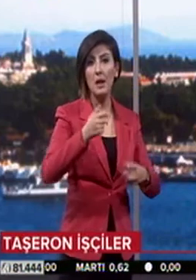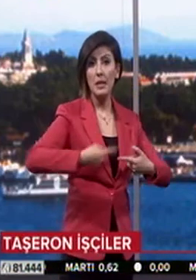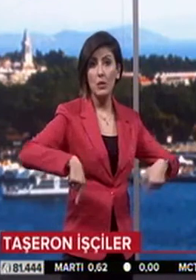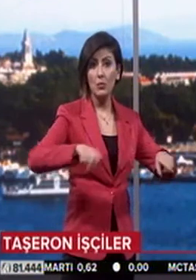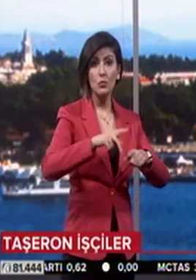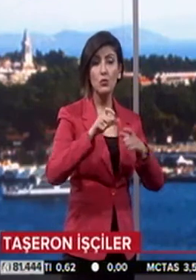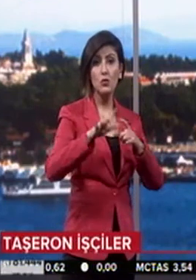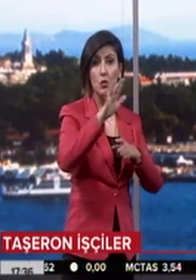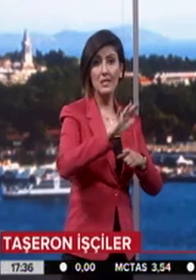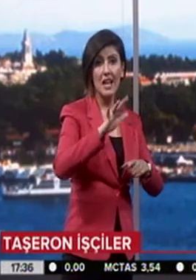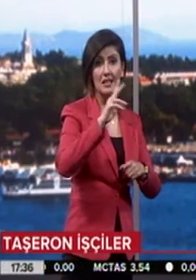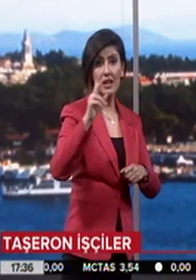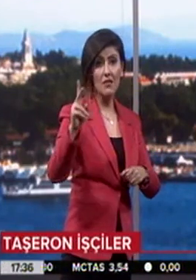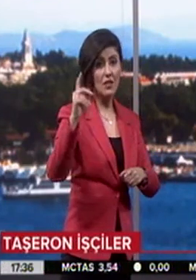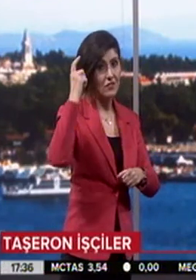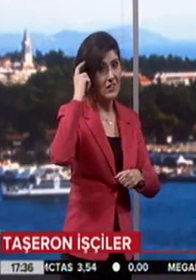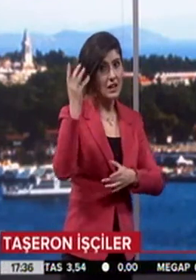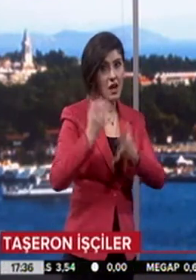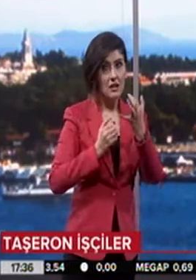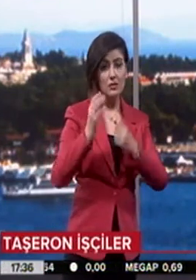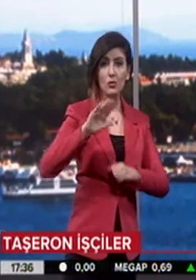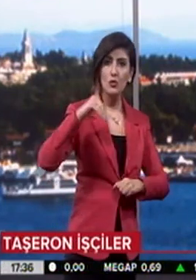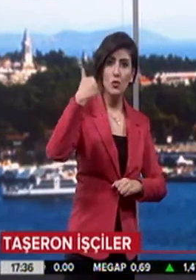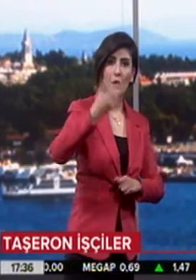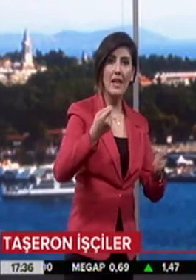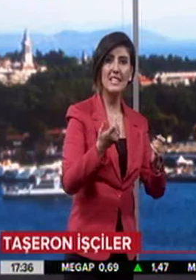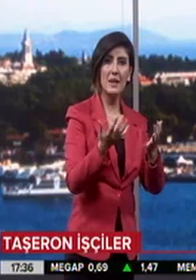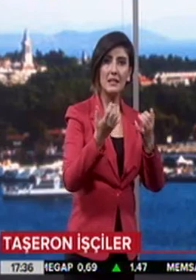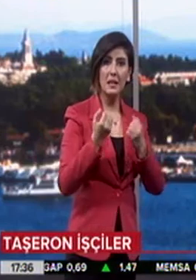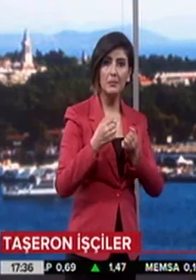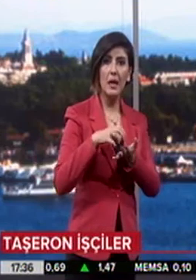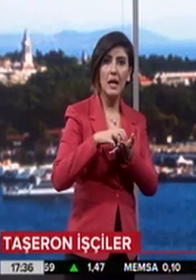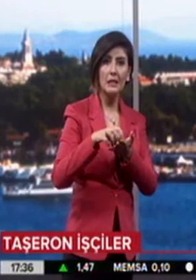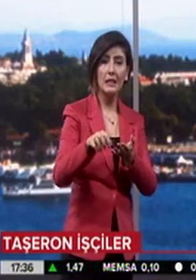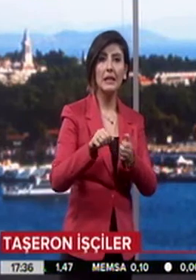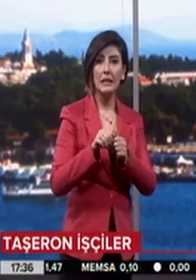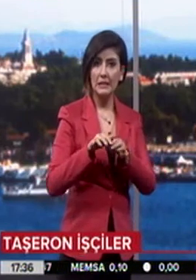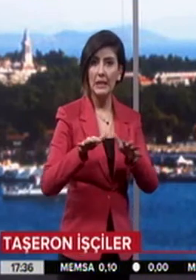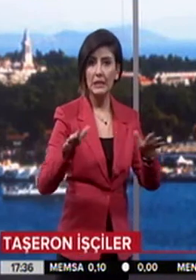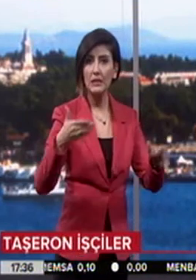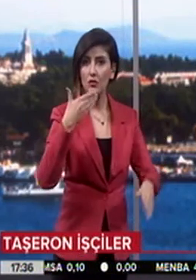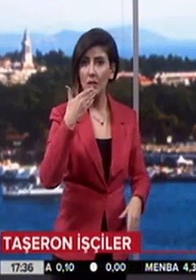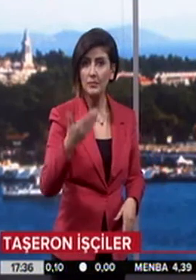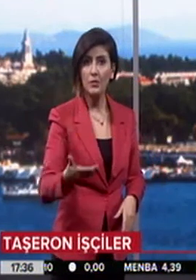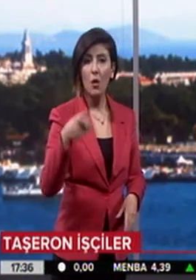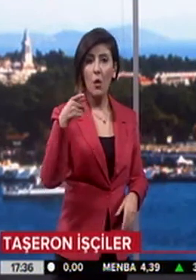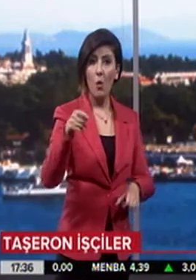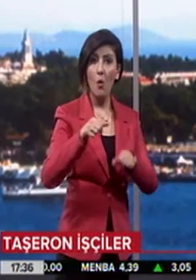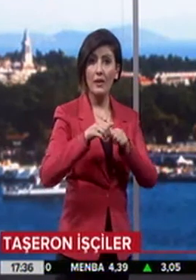Kurulu'nun sosyal taraflardan görüş aldıktan sonra hizmet alım alanlarını yayınlayacağını belirten Çelik, o yayınlanınca